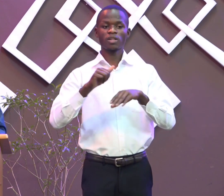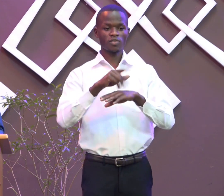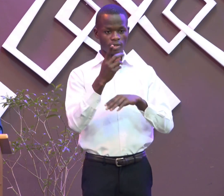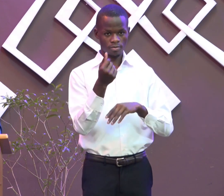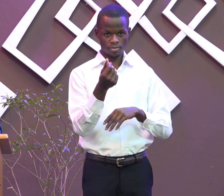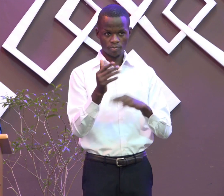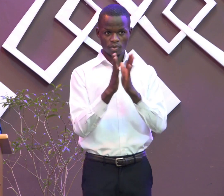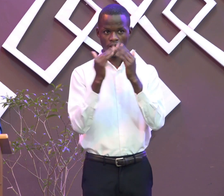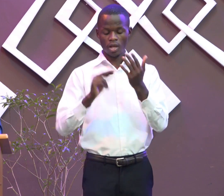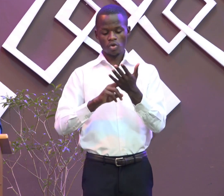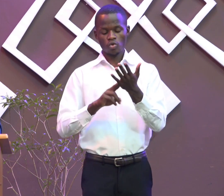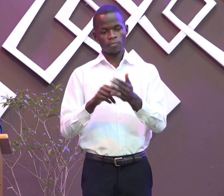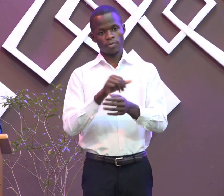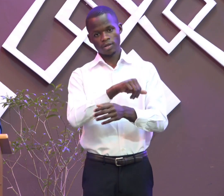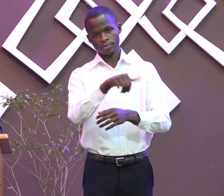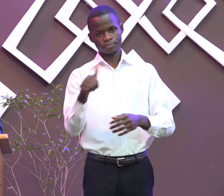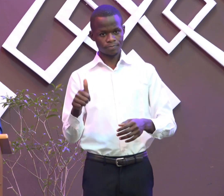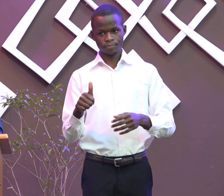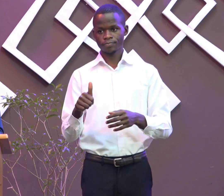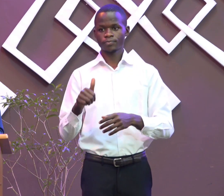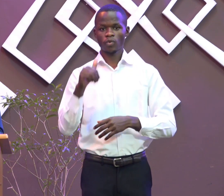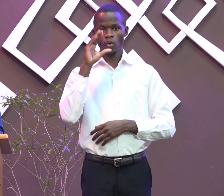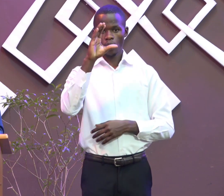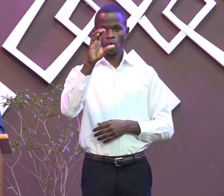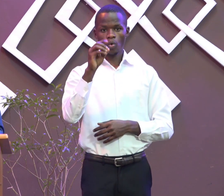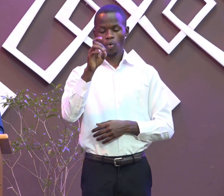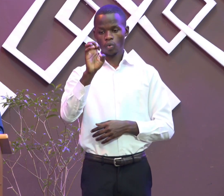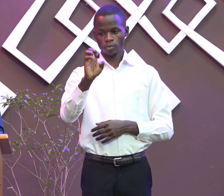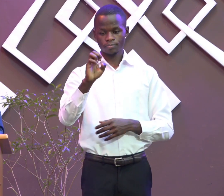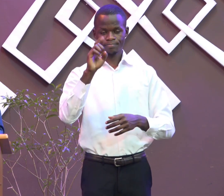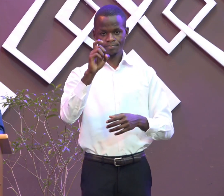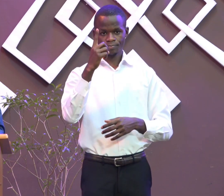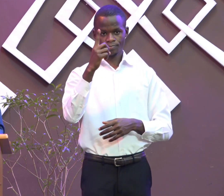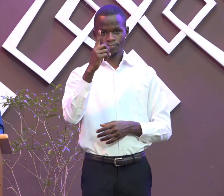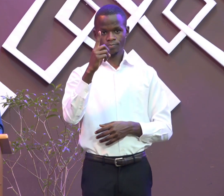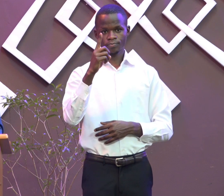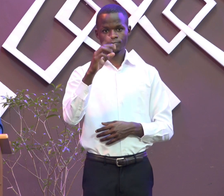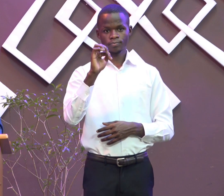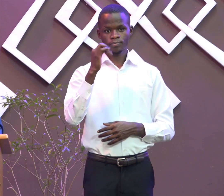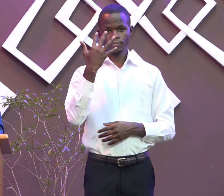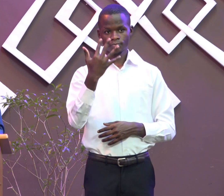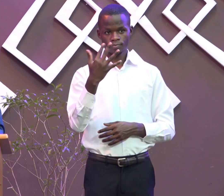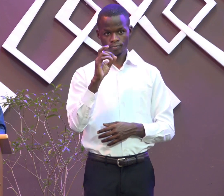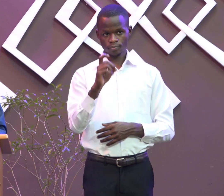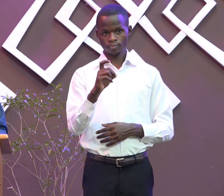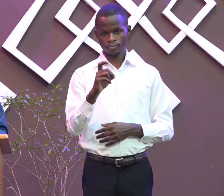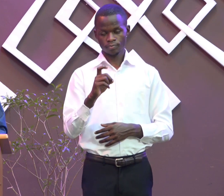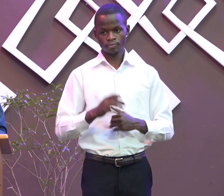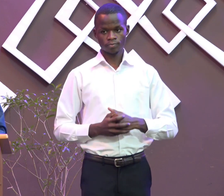so kankozese ya merchant code 1*1 batuga metunyiga